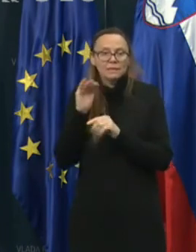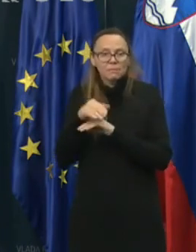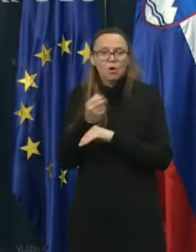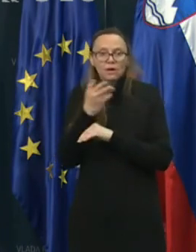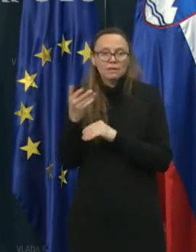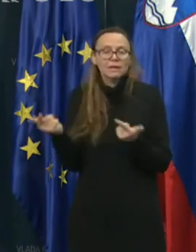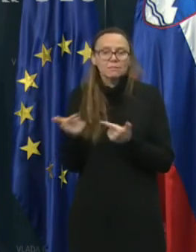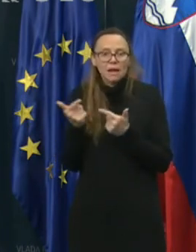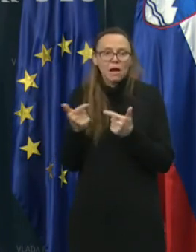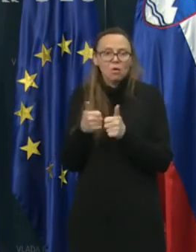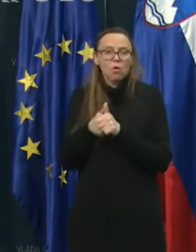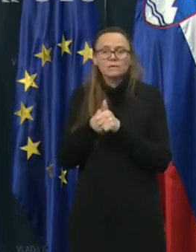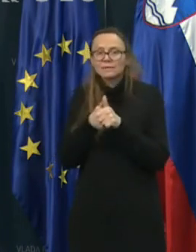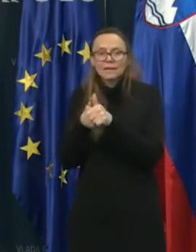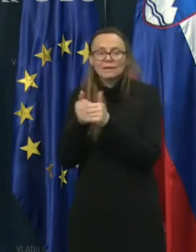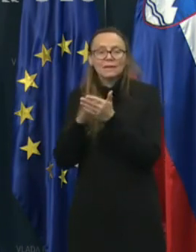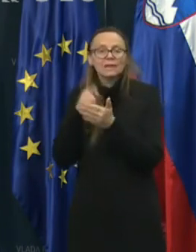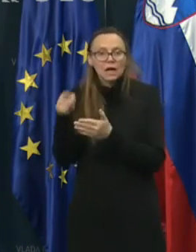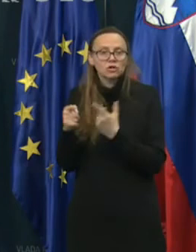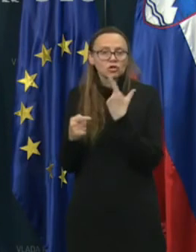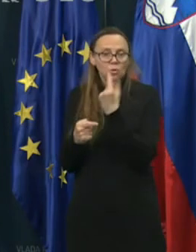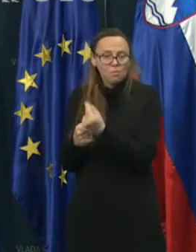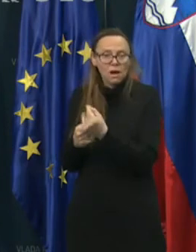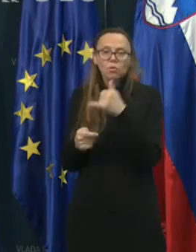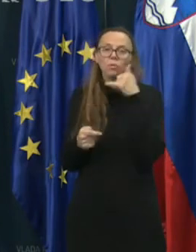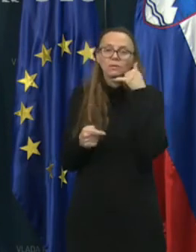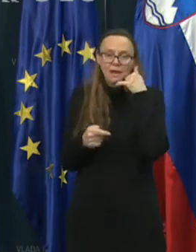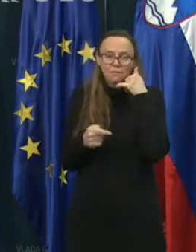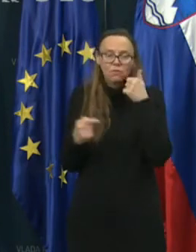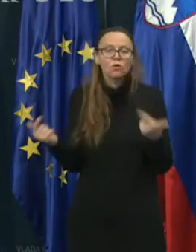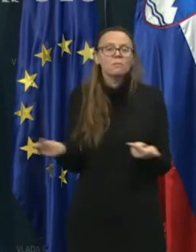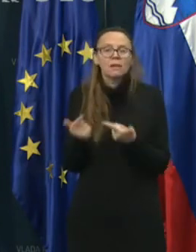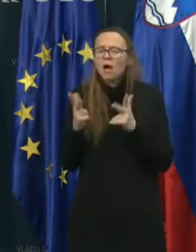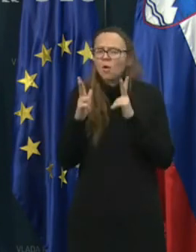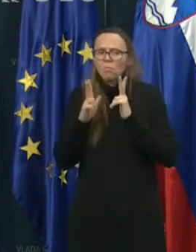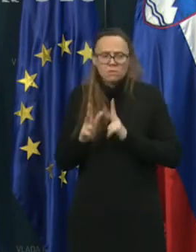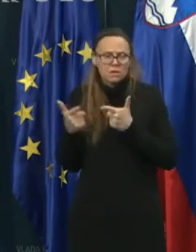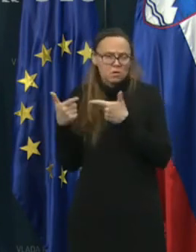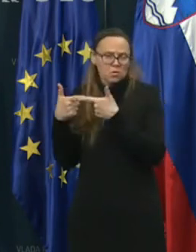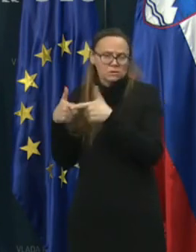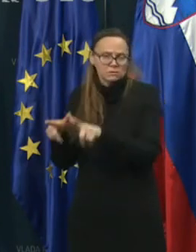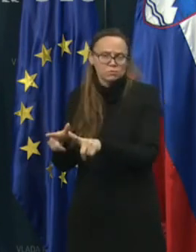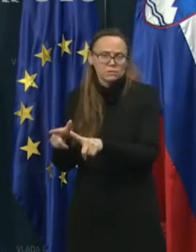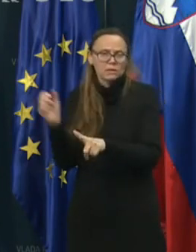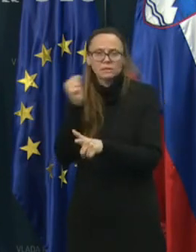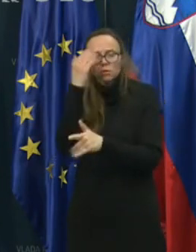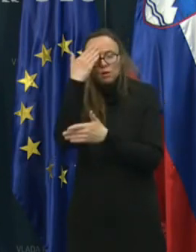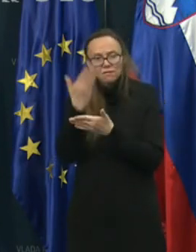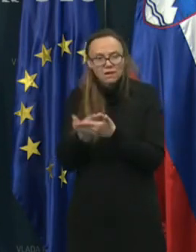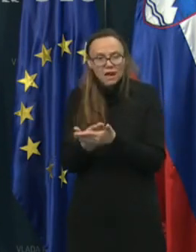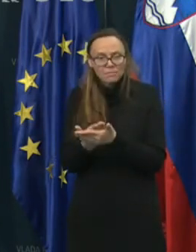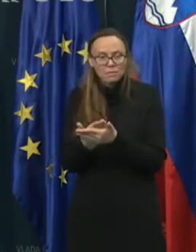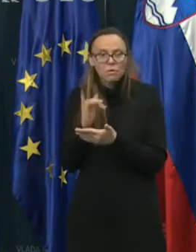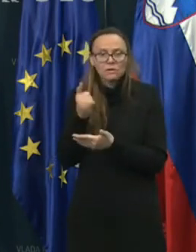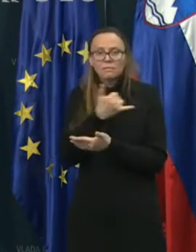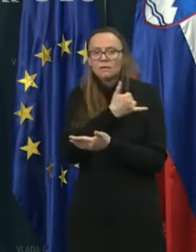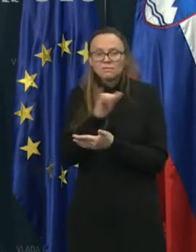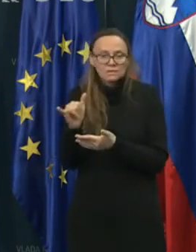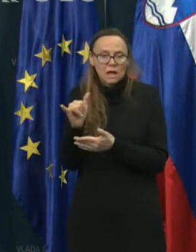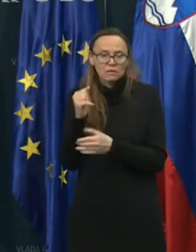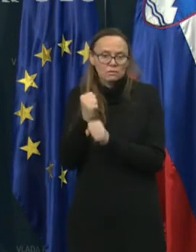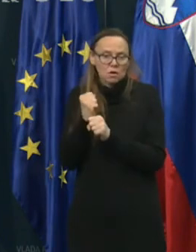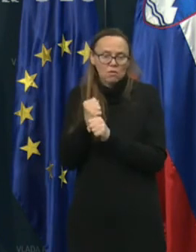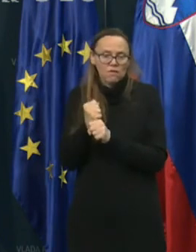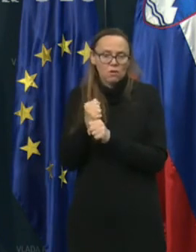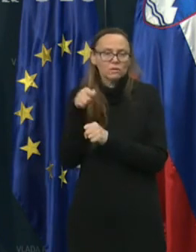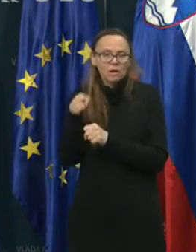lahko sledili takemu paru po telefonu, bi jo lahko mirno izpustili, ker verjamemo, da bi vsak ravnal